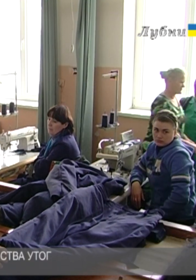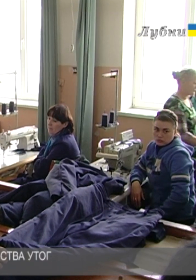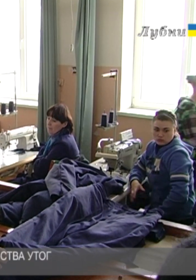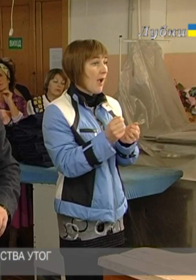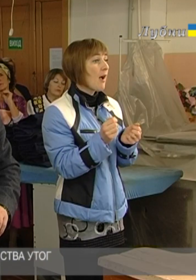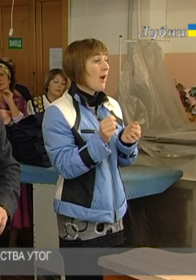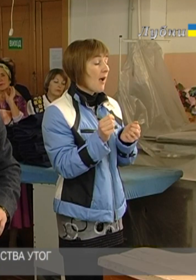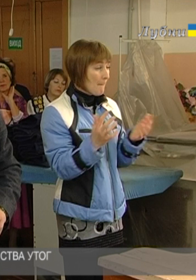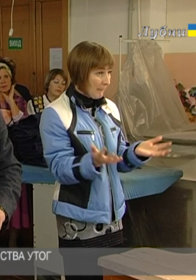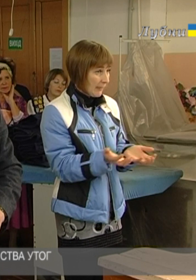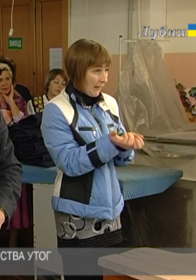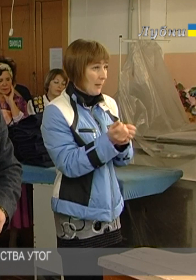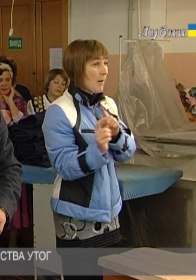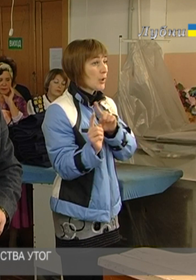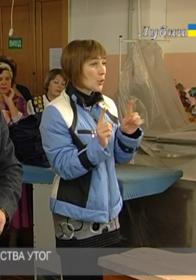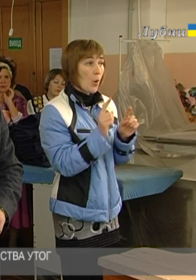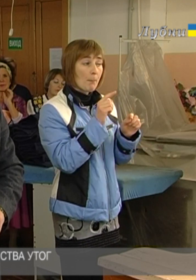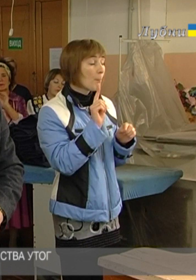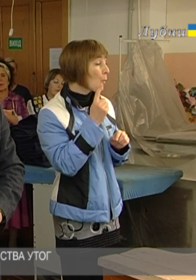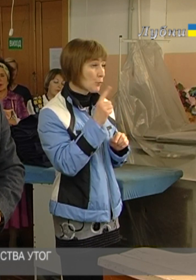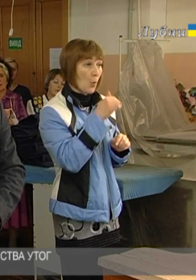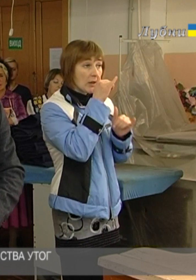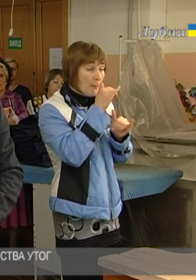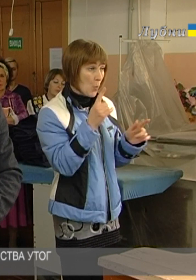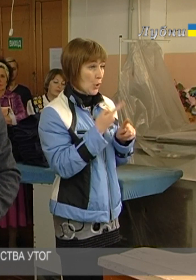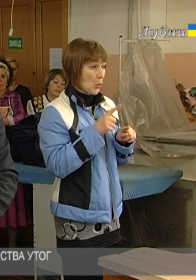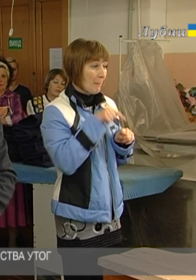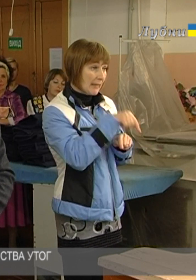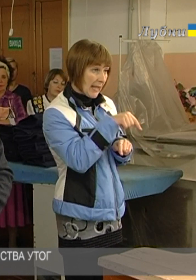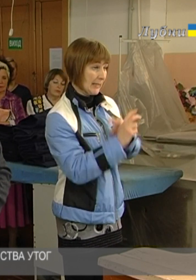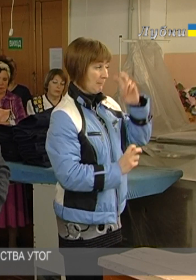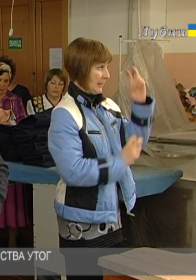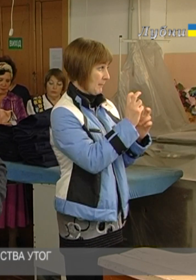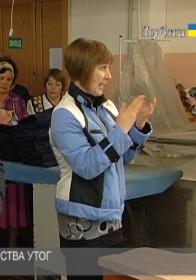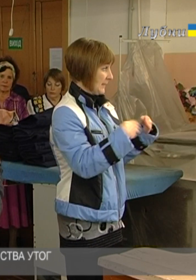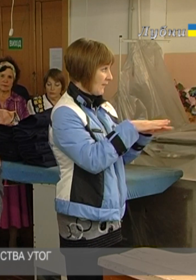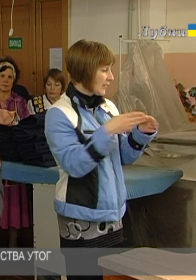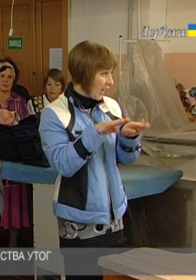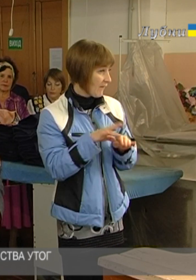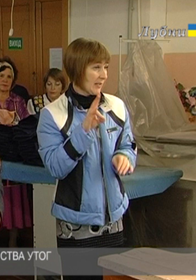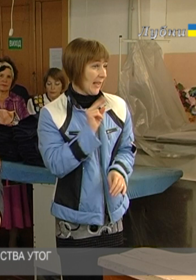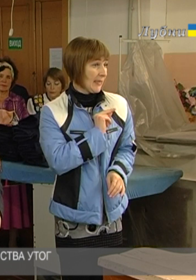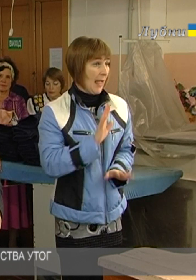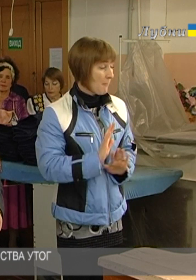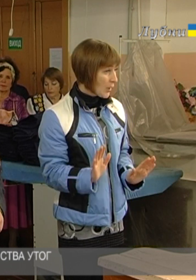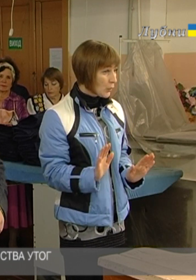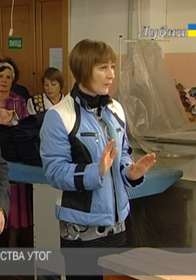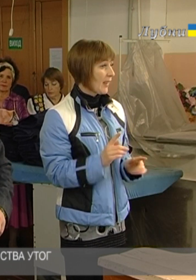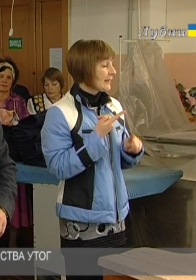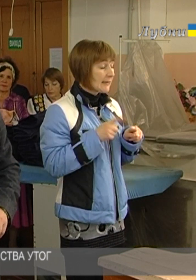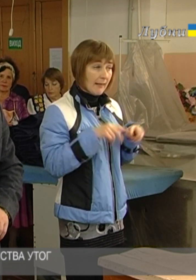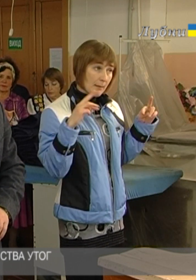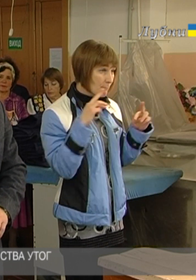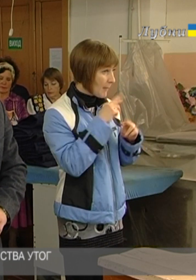підтримують. Хай підтримують, тому що не можна, щоб такі підприємства не працювали. Це